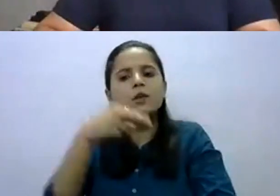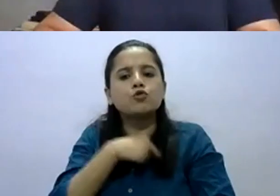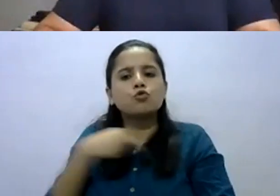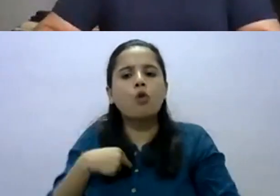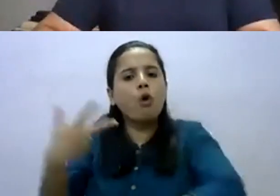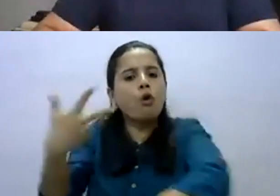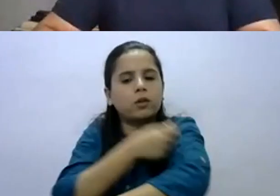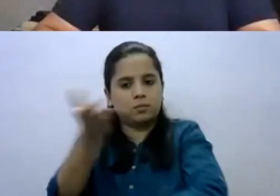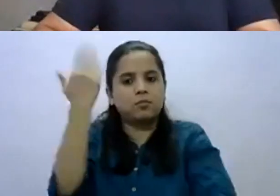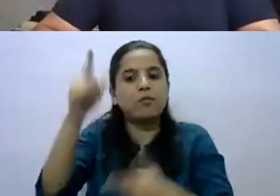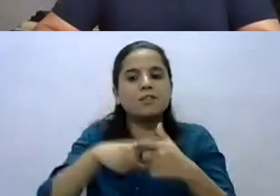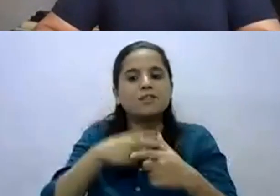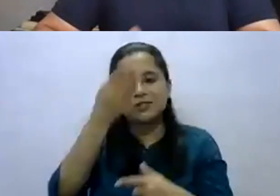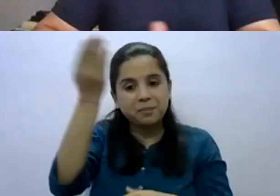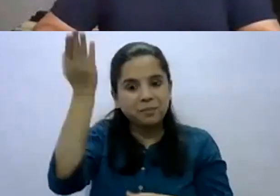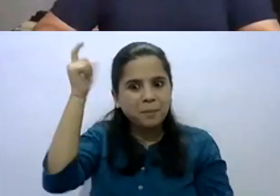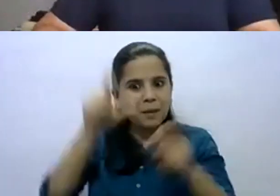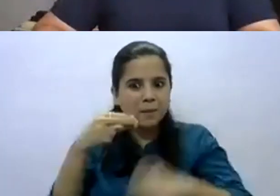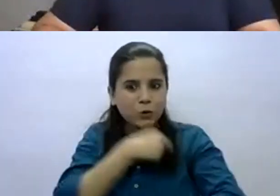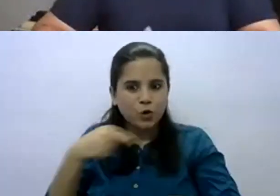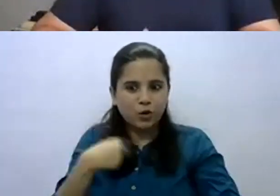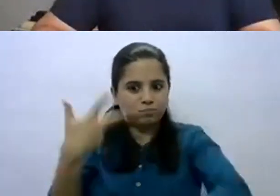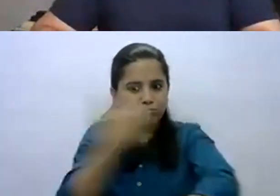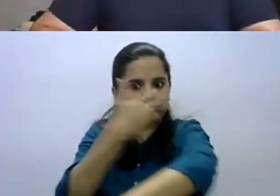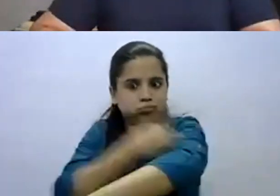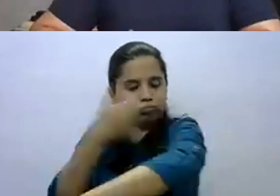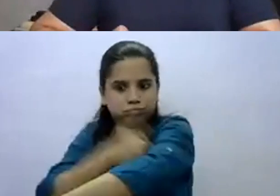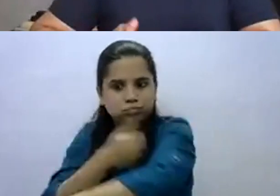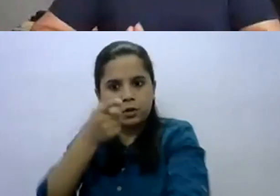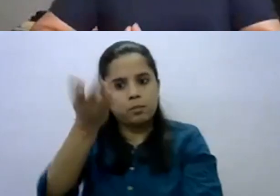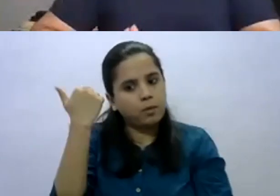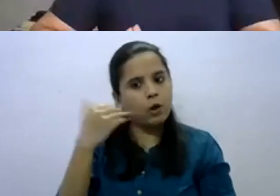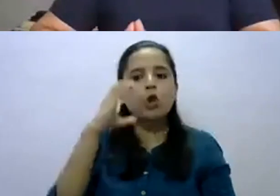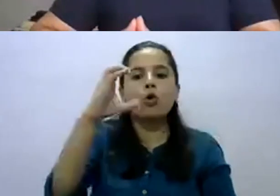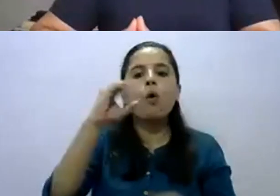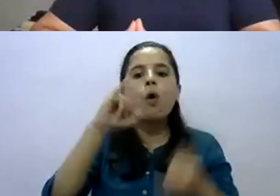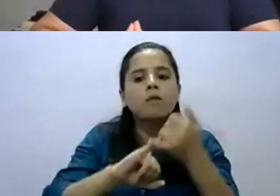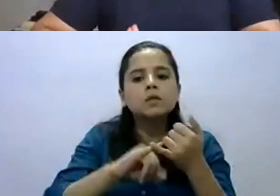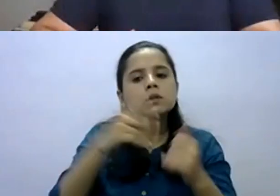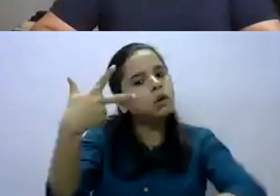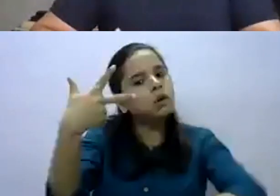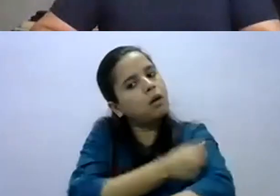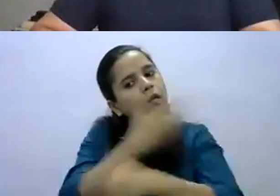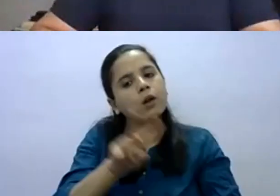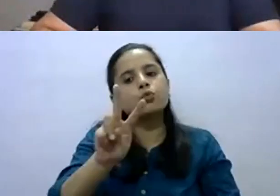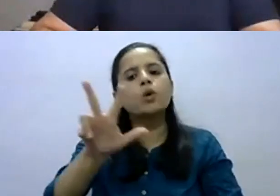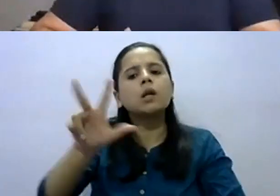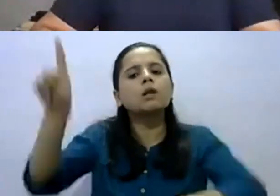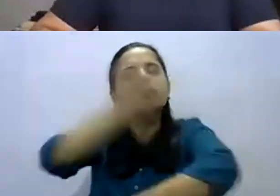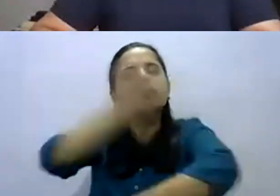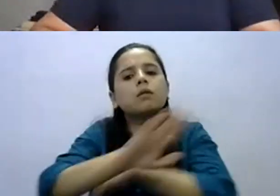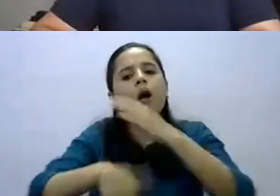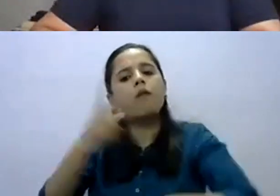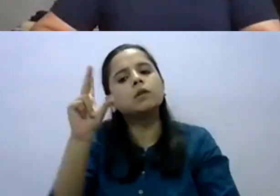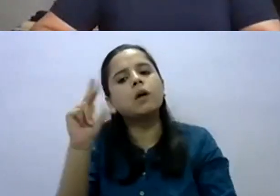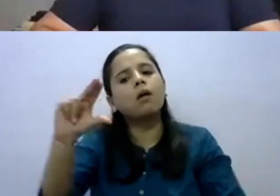When January में जब doctors को vaccine दिया जा रहा था, we were given Covishield in a gap of 28 days. I have also taken it in 28 days and I have